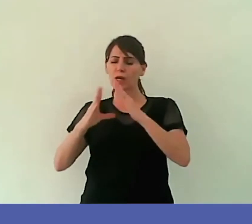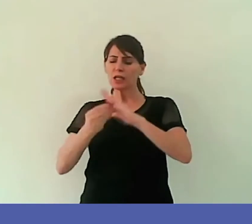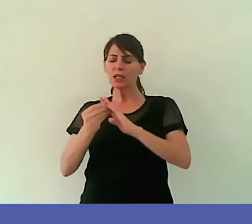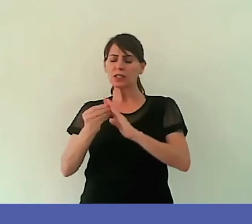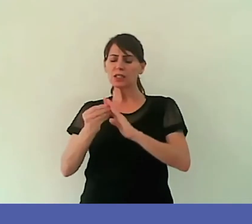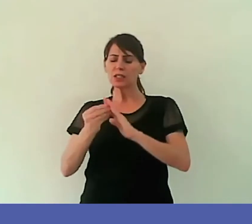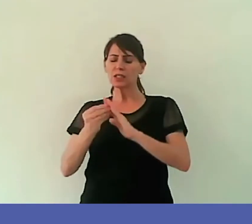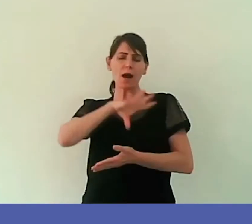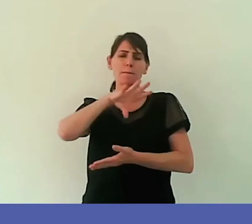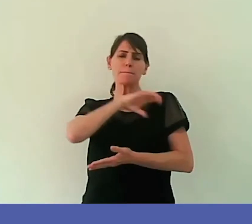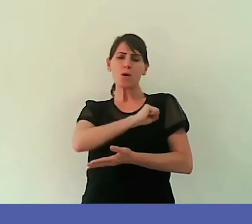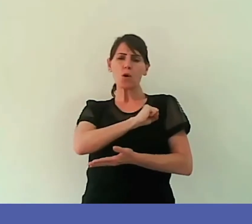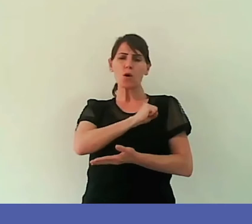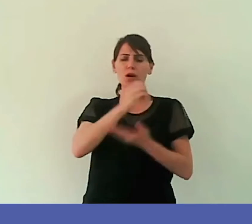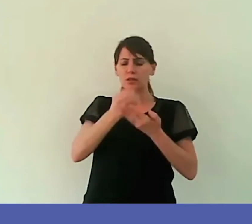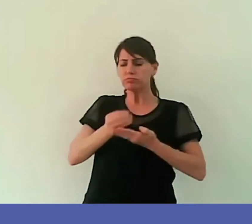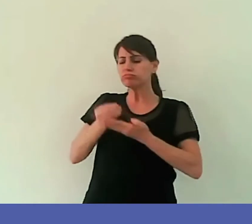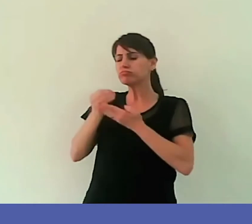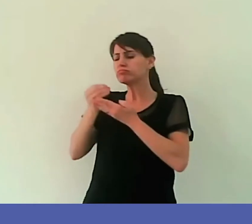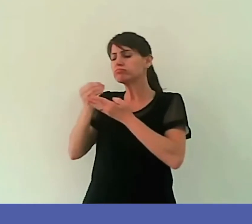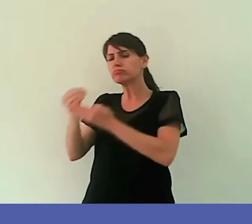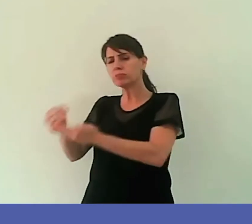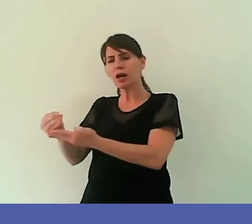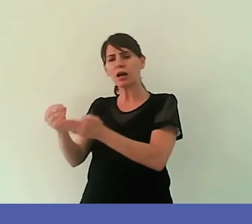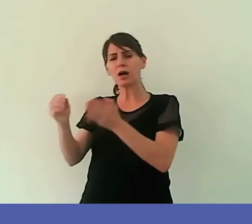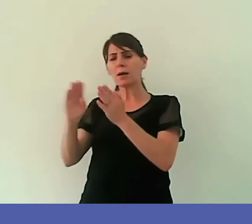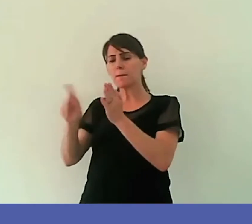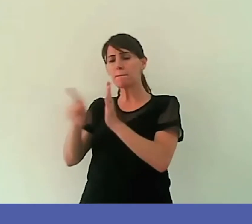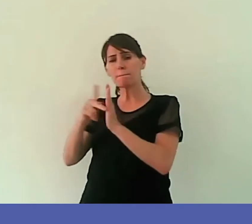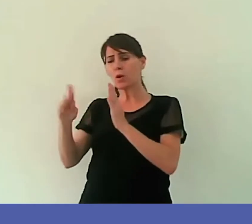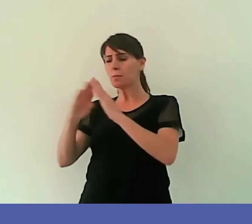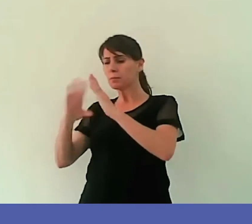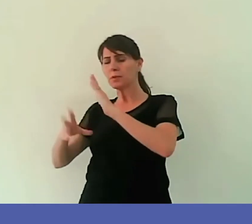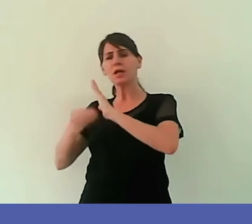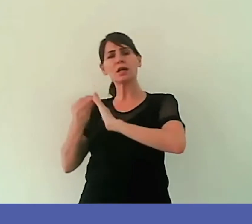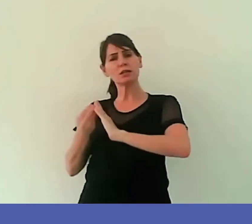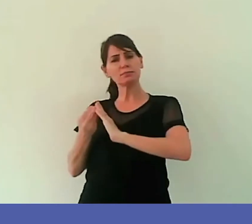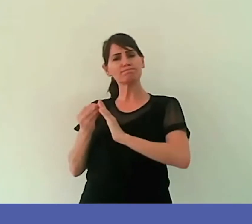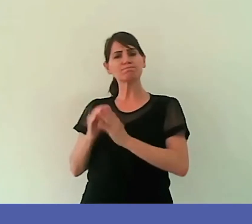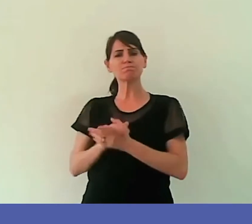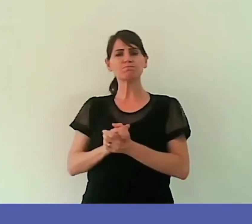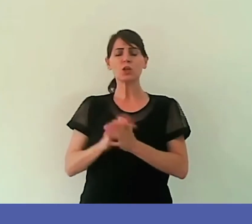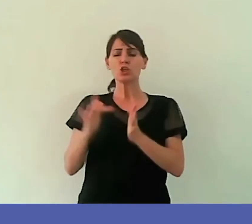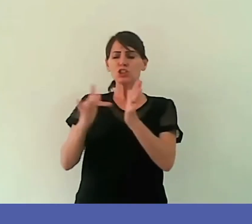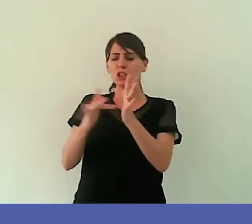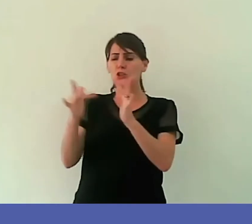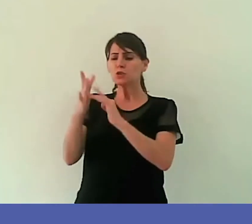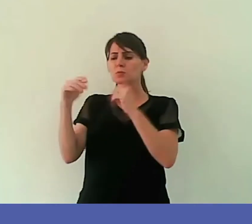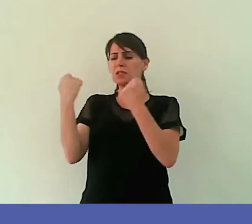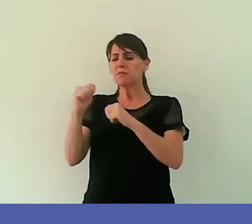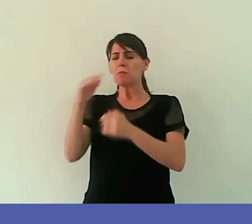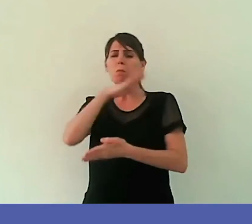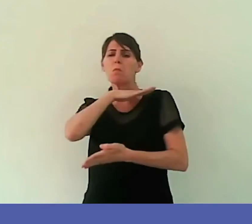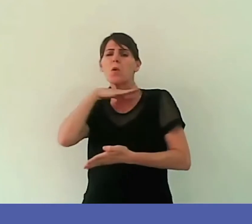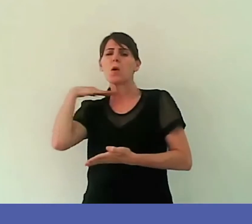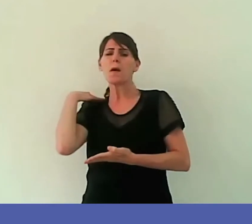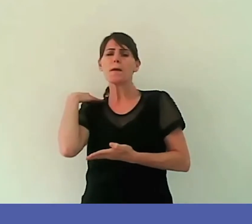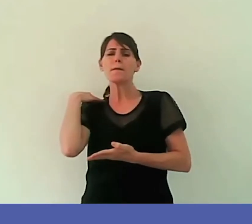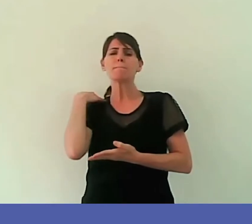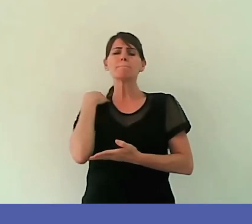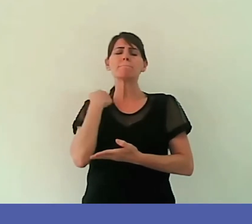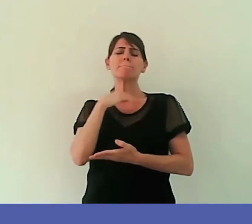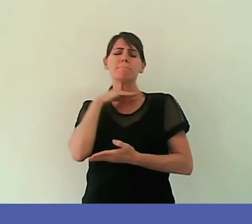se entregou por ela. Então ele precisava morrer. A sua morte na cruz não